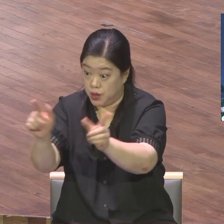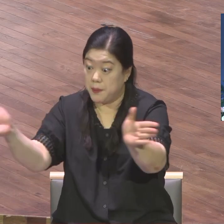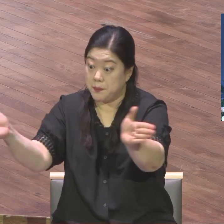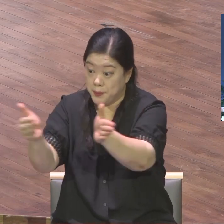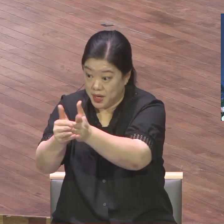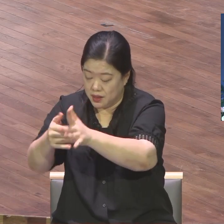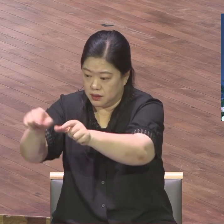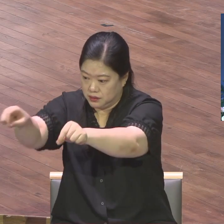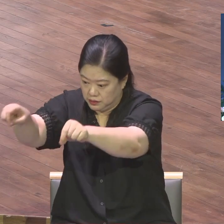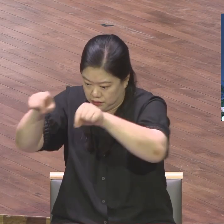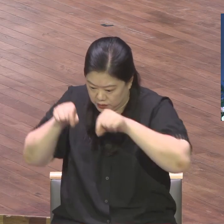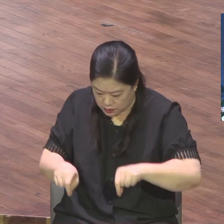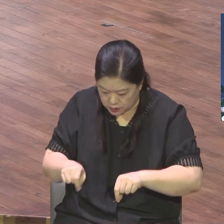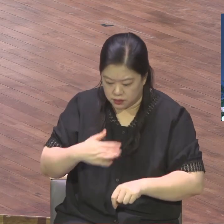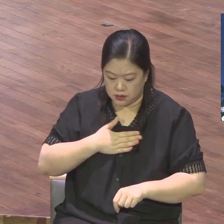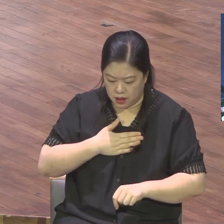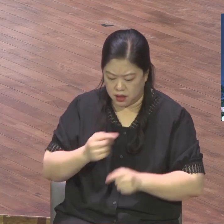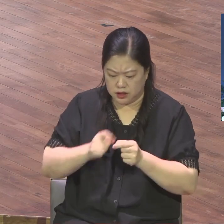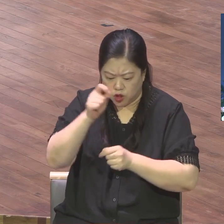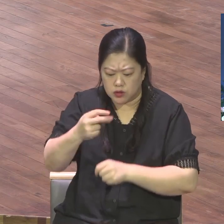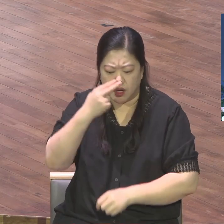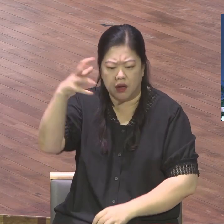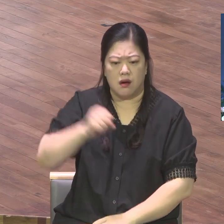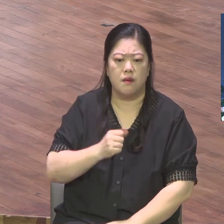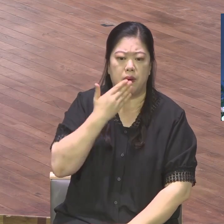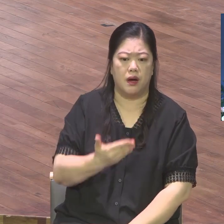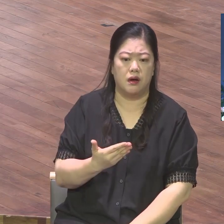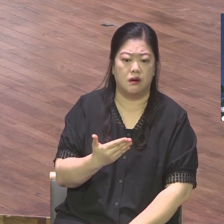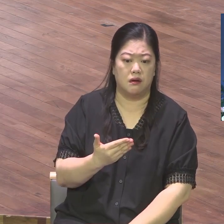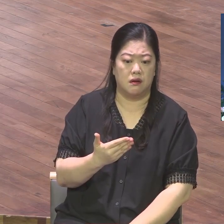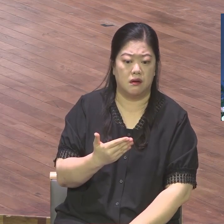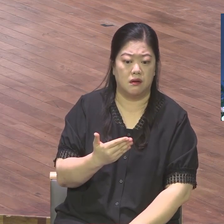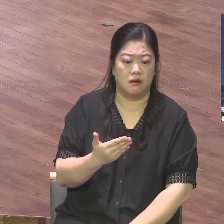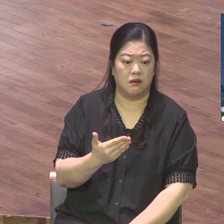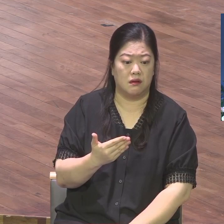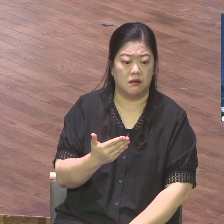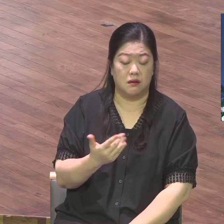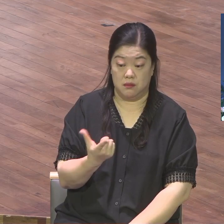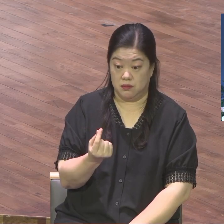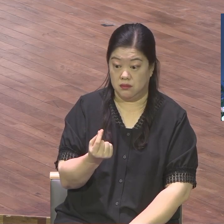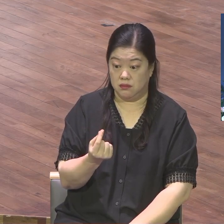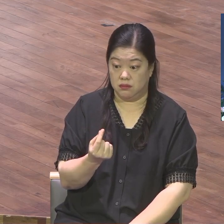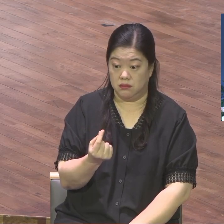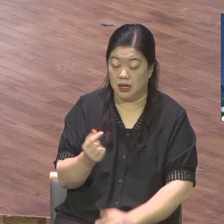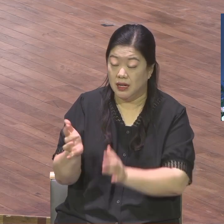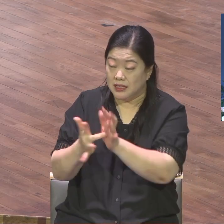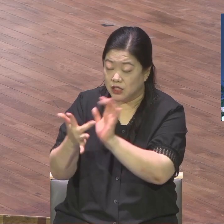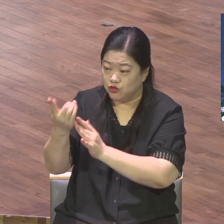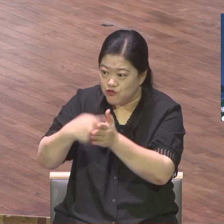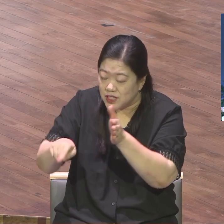때문에 죽음도 이길 수 있는 우리 생명도 받들일 수 있는